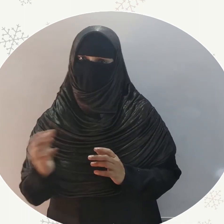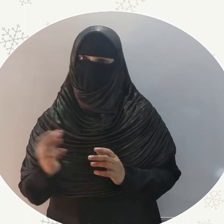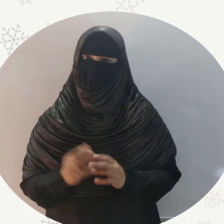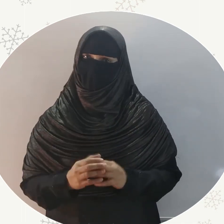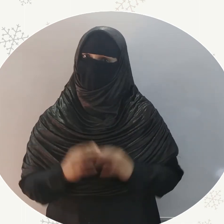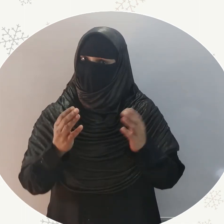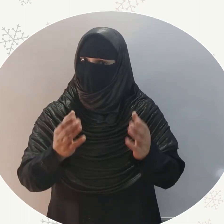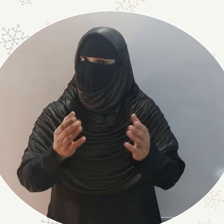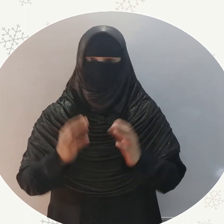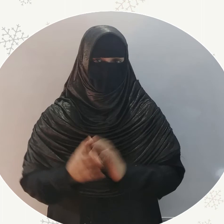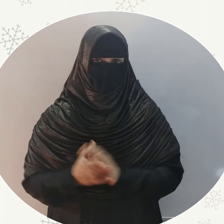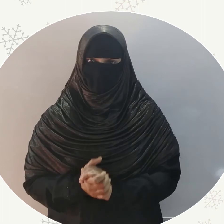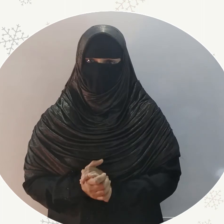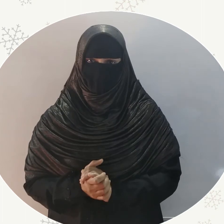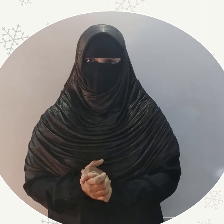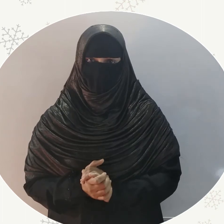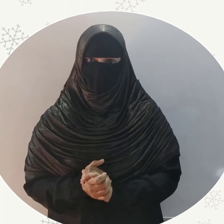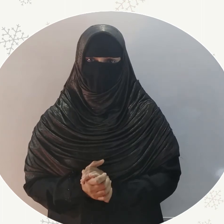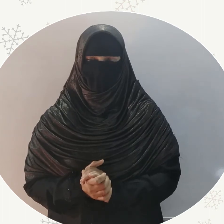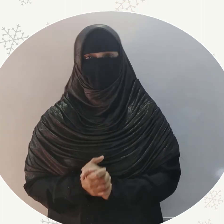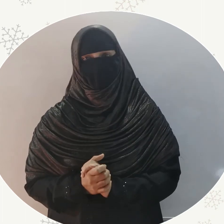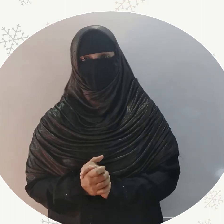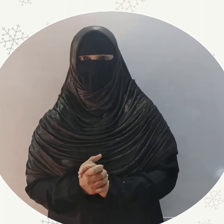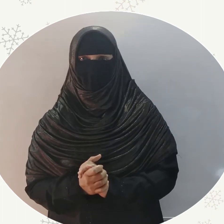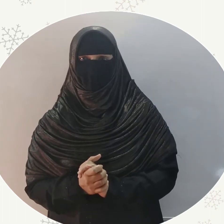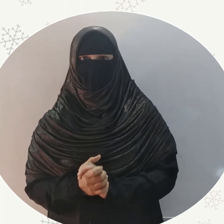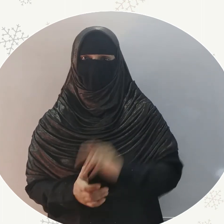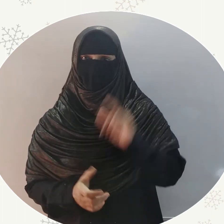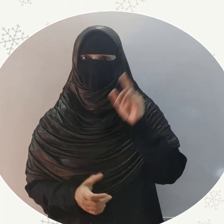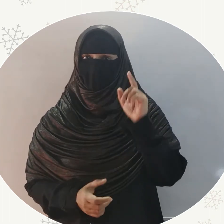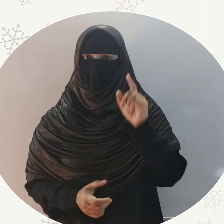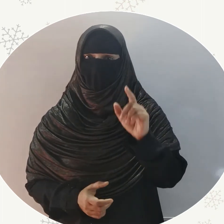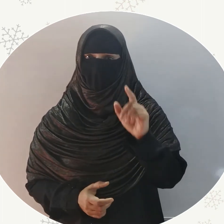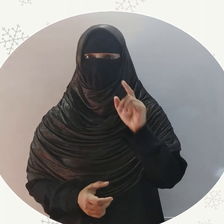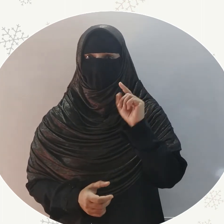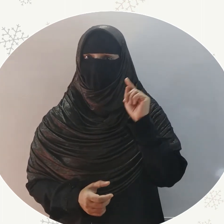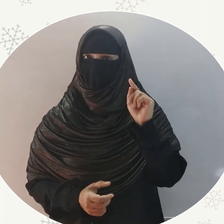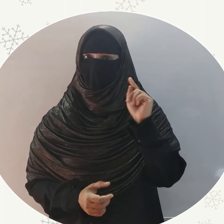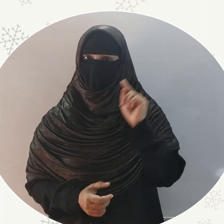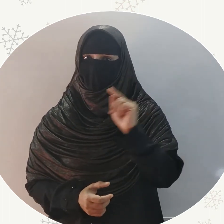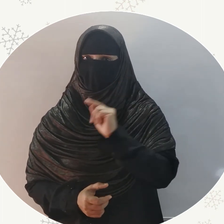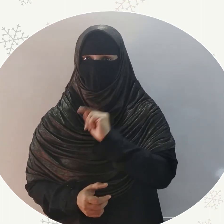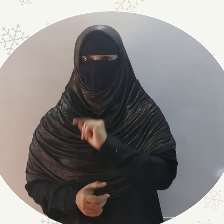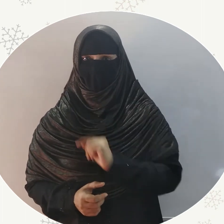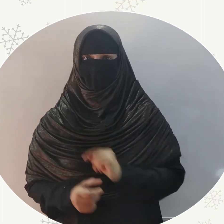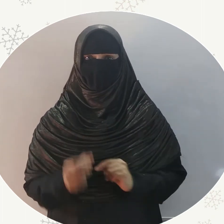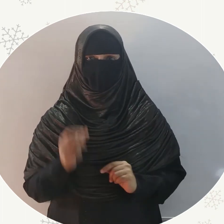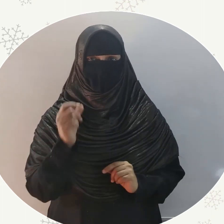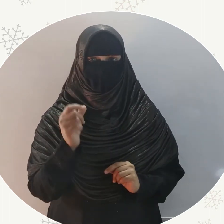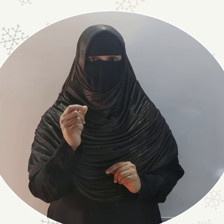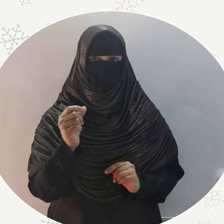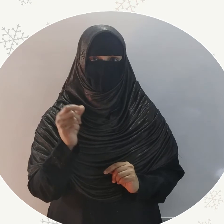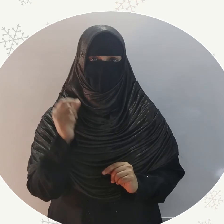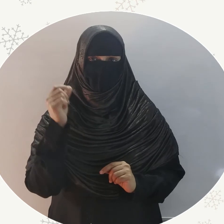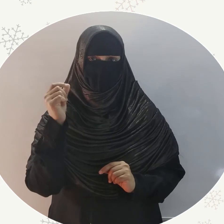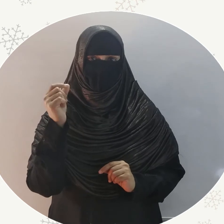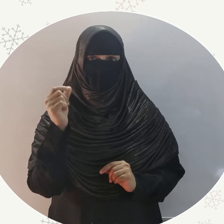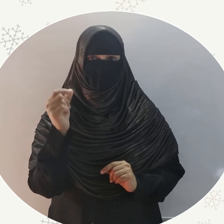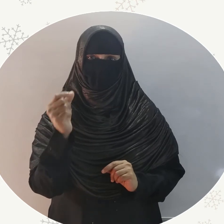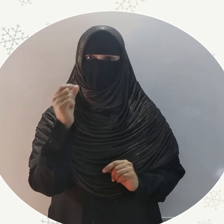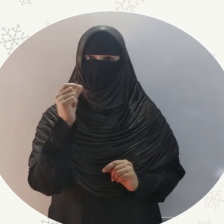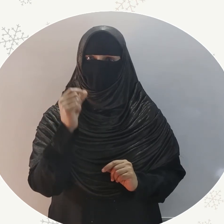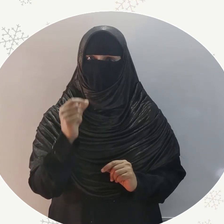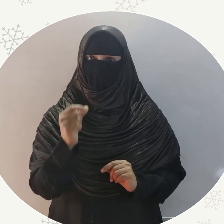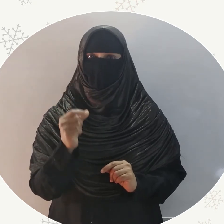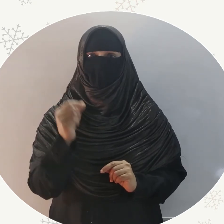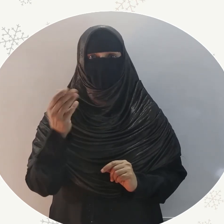വേർഡ് വരുവാണ്, ആ വേർഡ് എന്തായിരിക്കും, അതിന്റെ പ്രൊണൗൺസിയേഷൻ എന്തായിരിക്കും എന്നൊന്ന് പറയാമോ? ഈ വേർഡ് നോക്കൂ, സി ഒ ആർ പി എസ്. ഇതിന്റെ പ്രൊണൗൺസിയേഷൻ എങ്ങനെയായിരിക്കും?